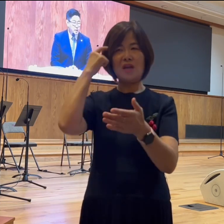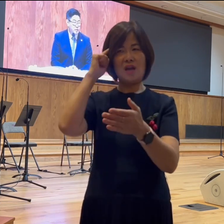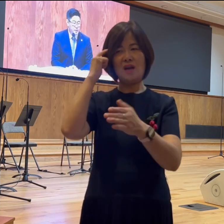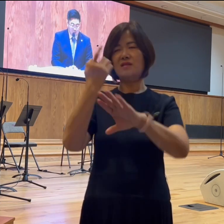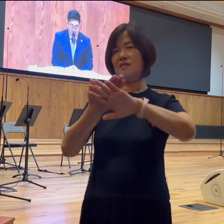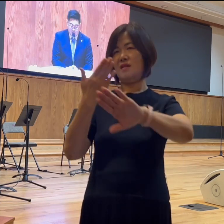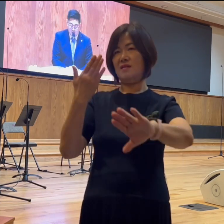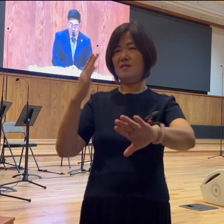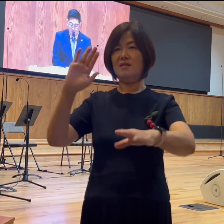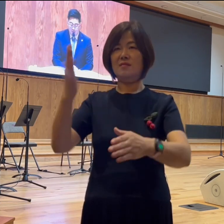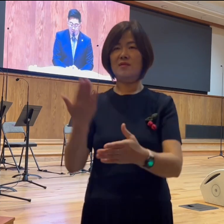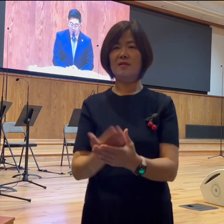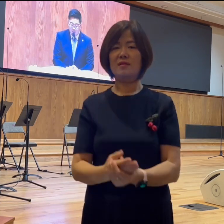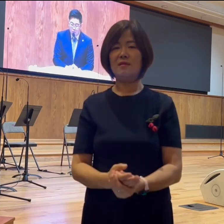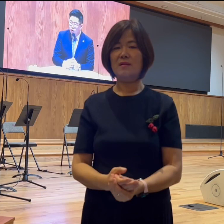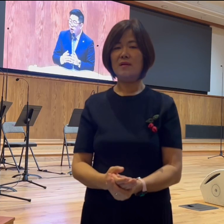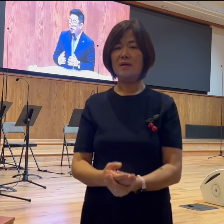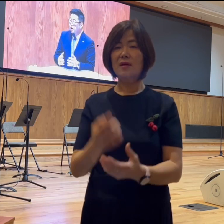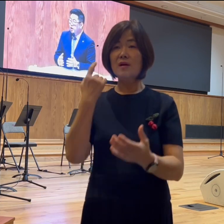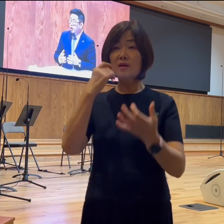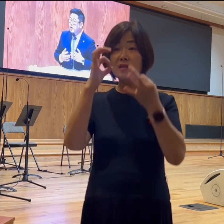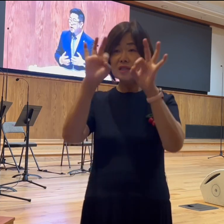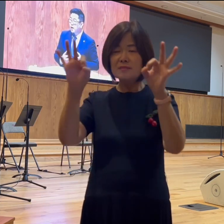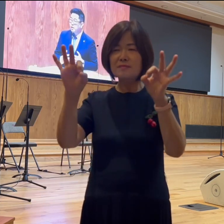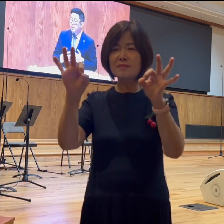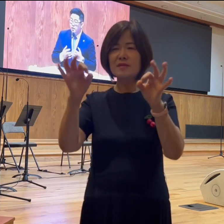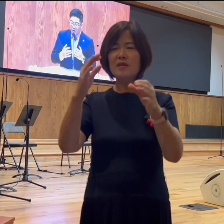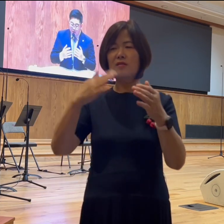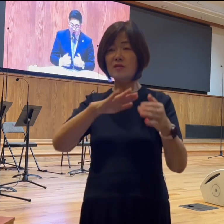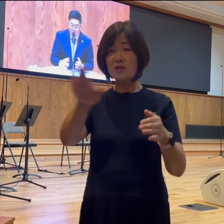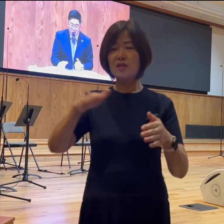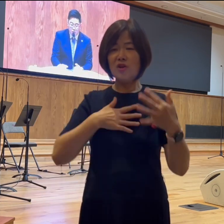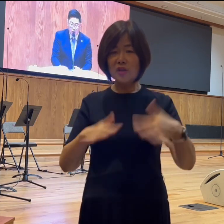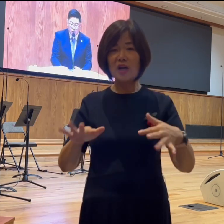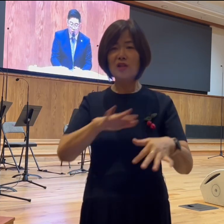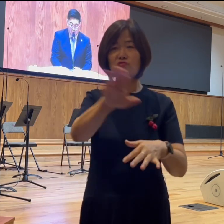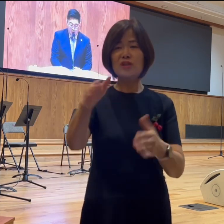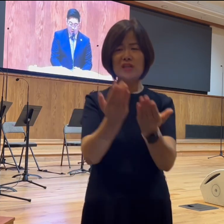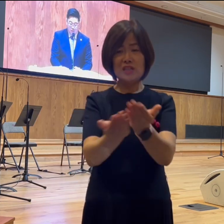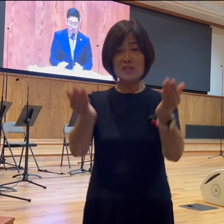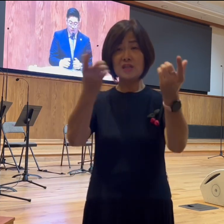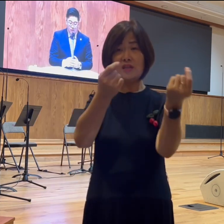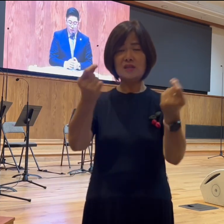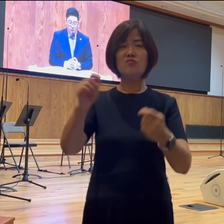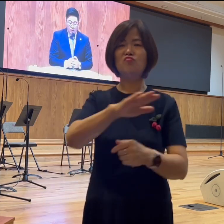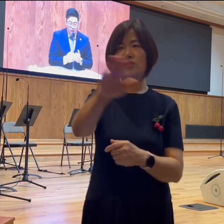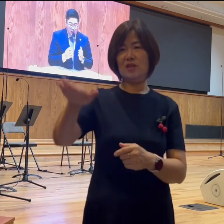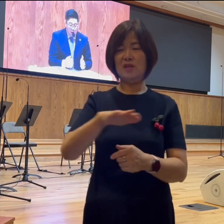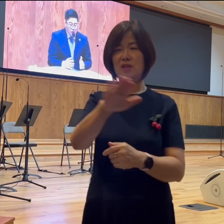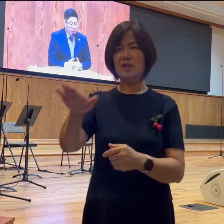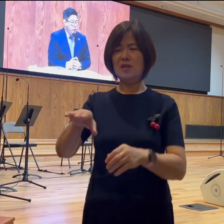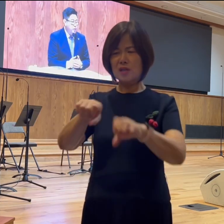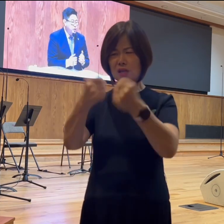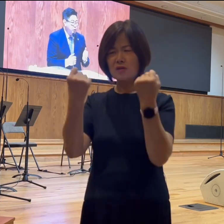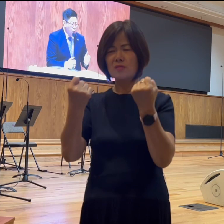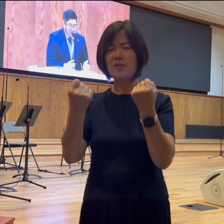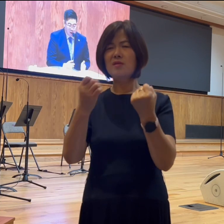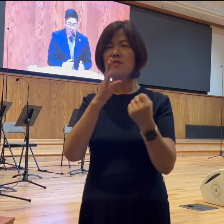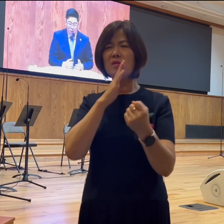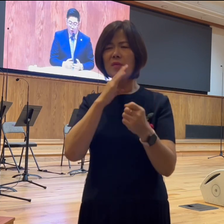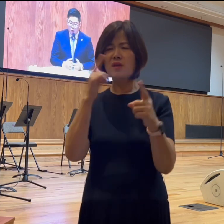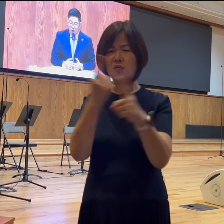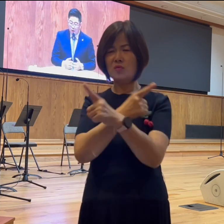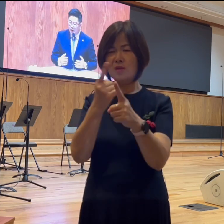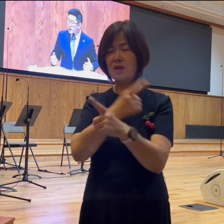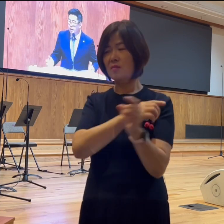아니라는 것입니다. 그분에게 연약한 질그릇과 같은 우리는 깨어져 버리면 그저